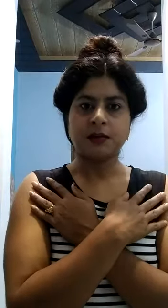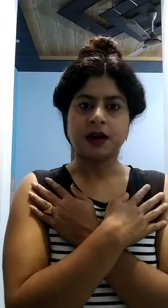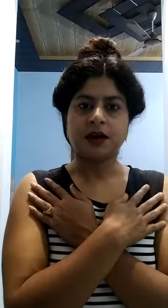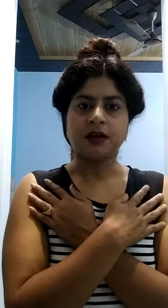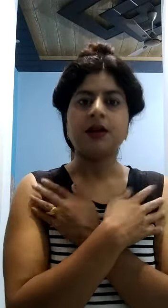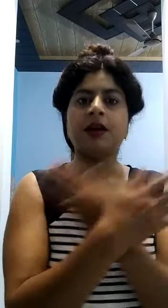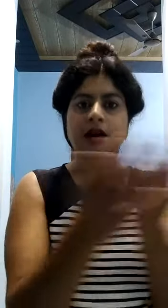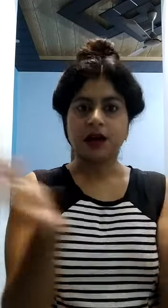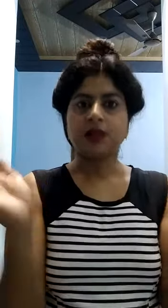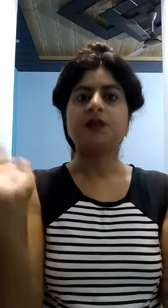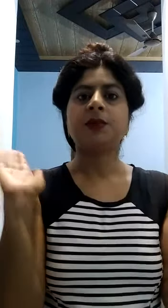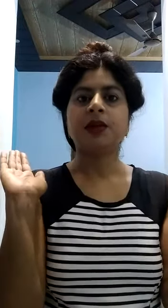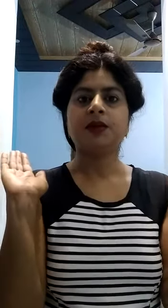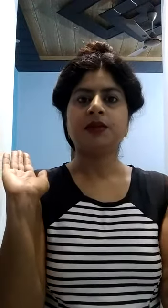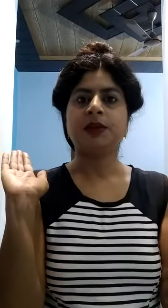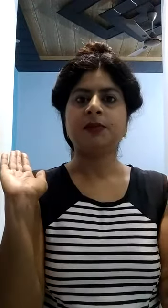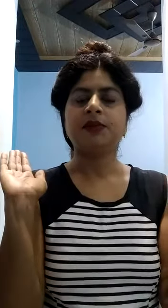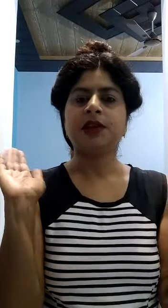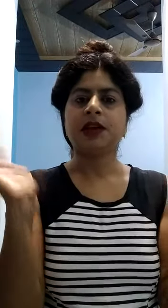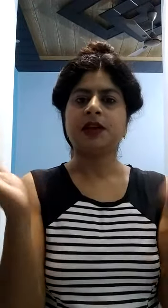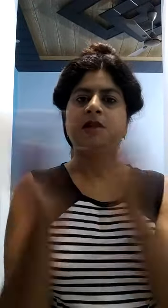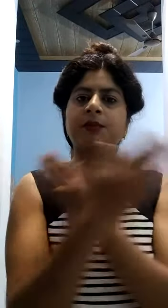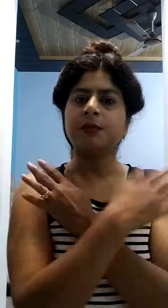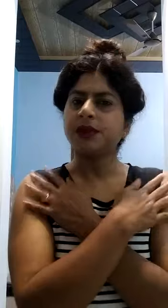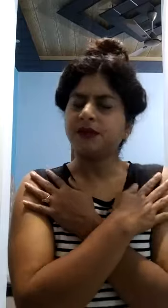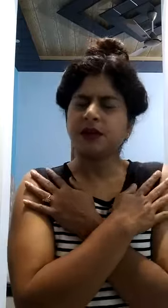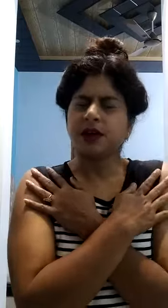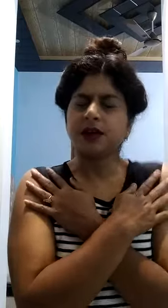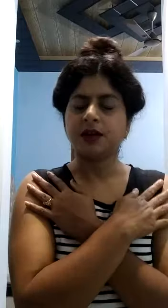मां ने मुझे लेकर बच्चा